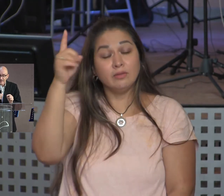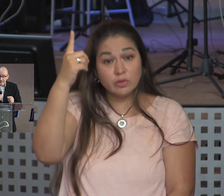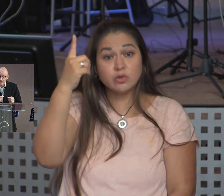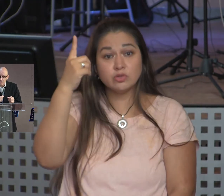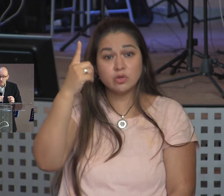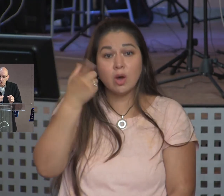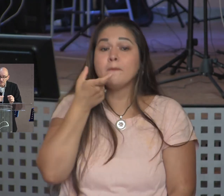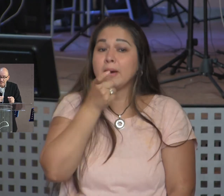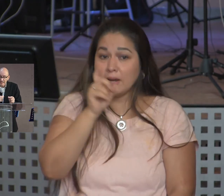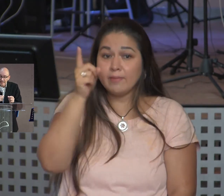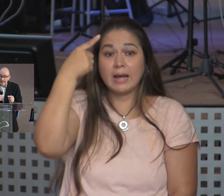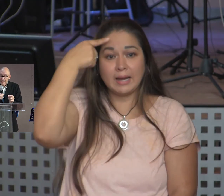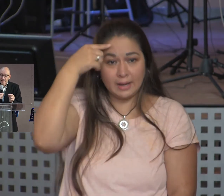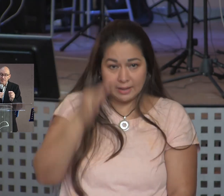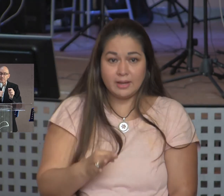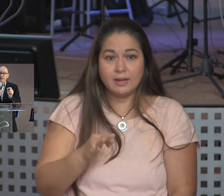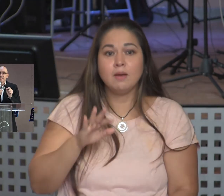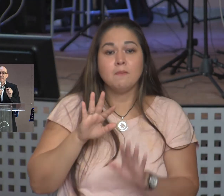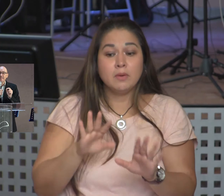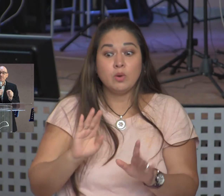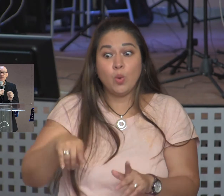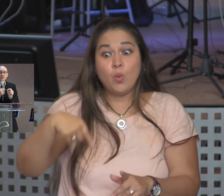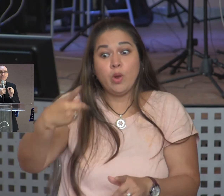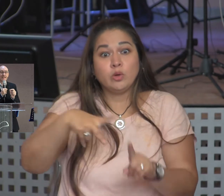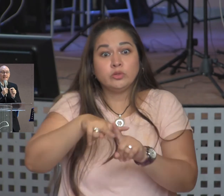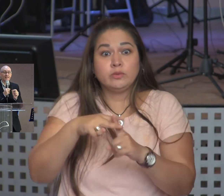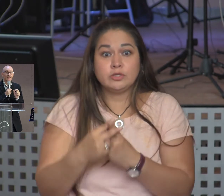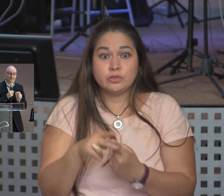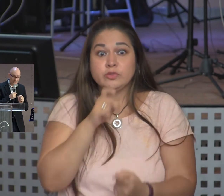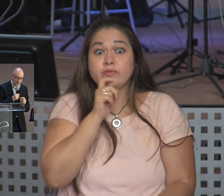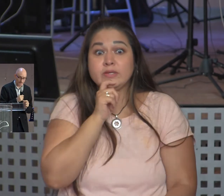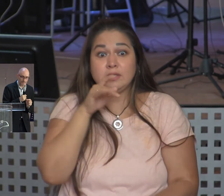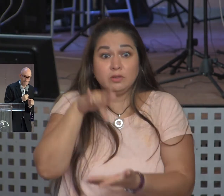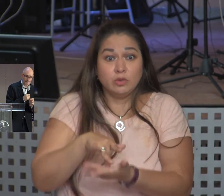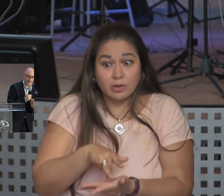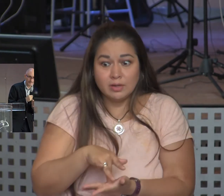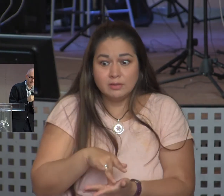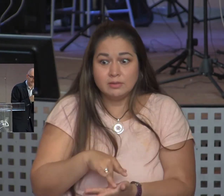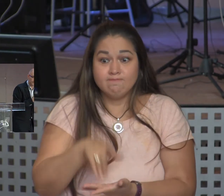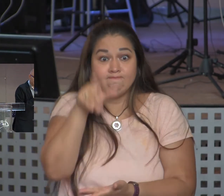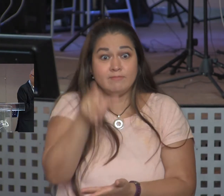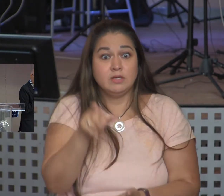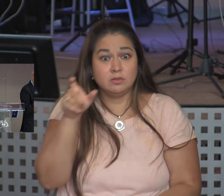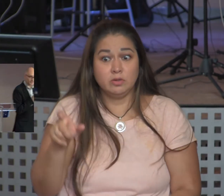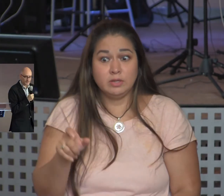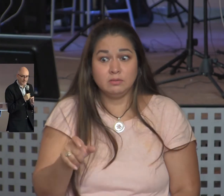palabra de Dios contiene principios de crecimiento.